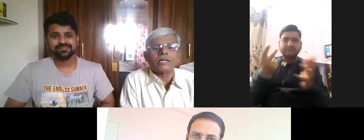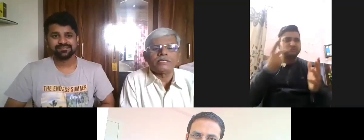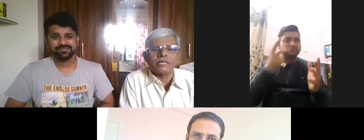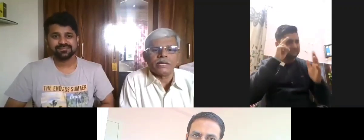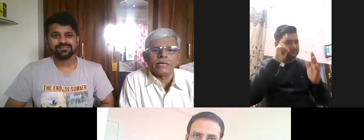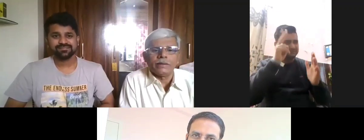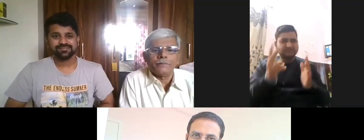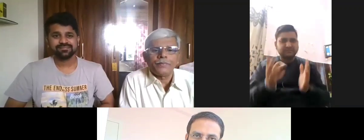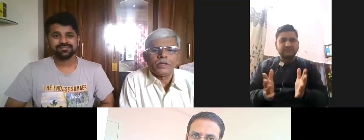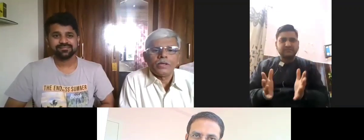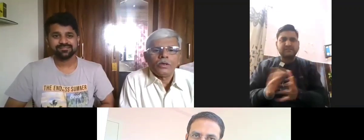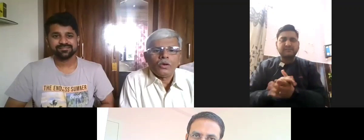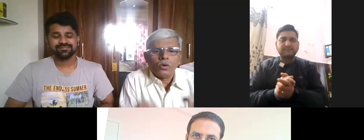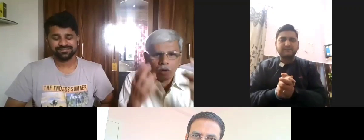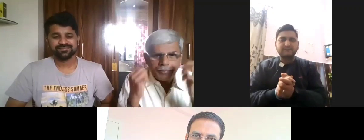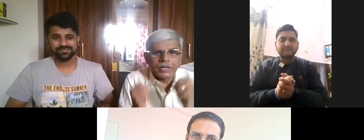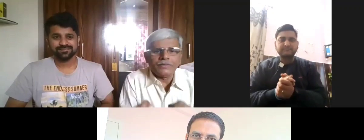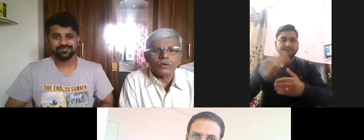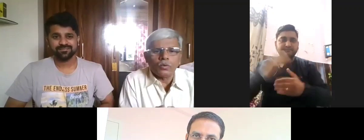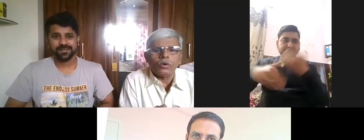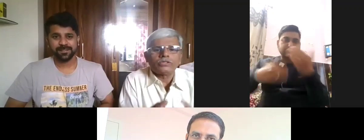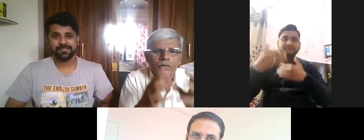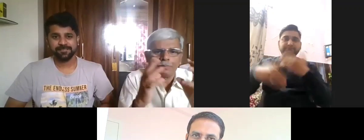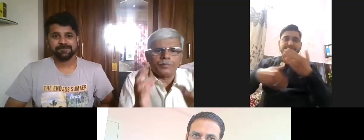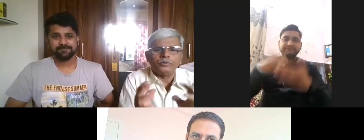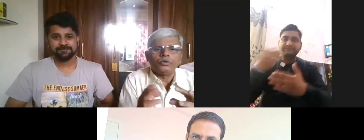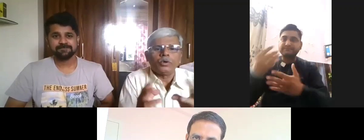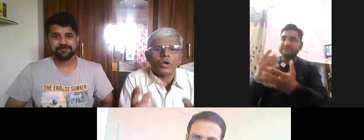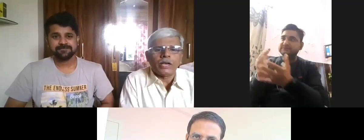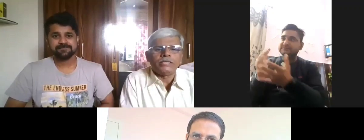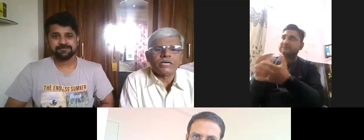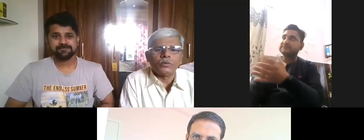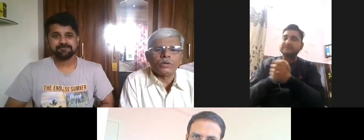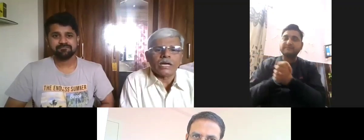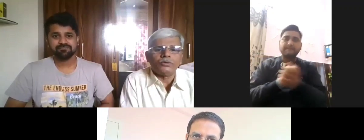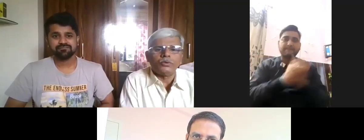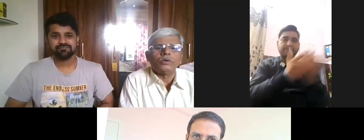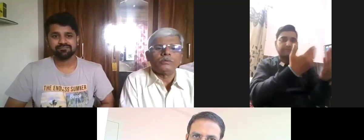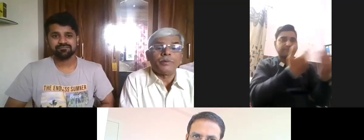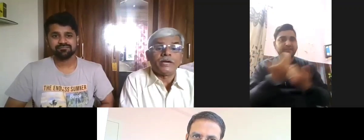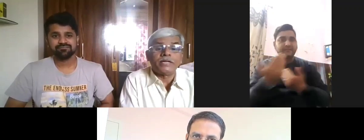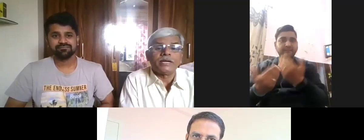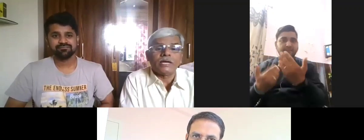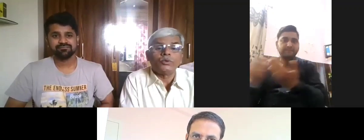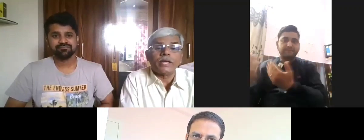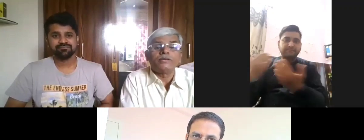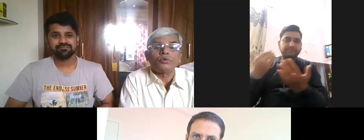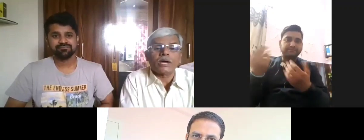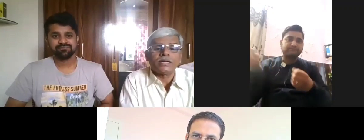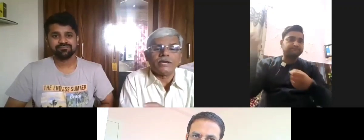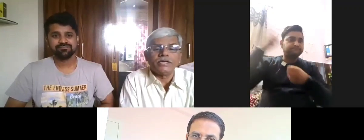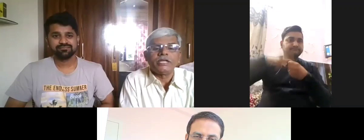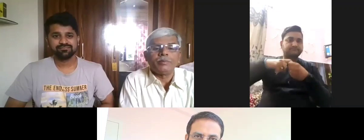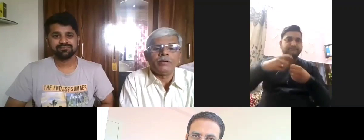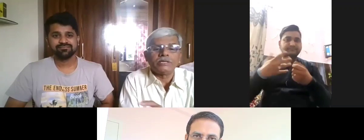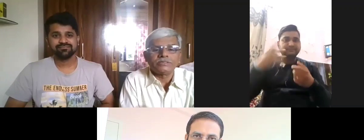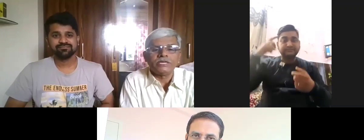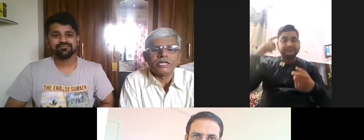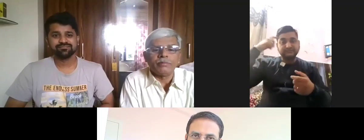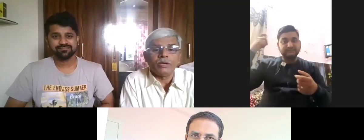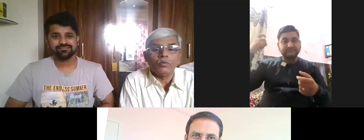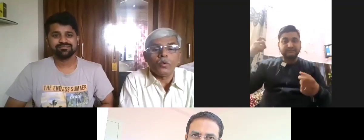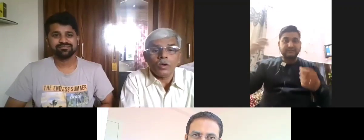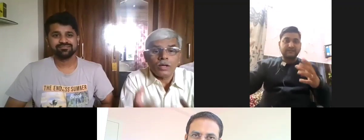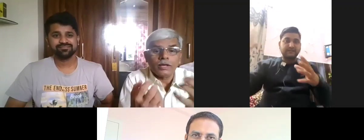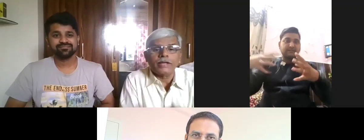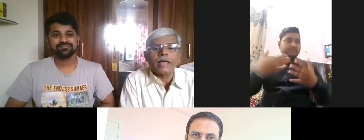अपने अंदर उतारते चले, अपने अंदर वो सब जो नॉलेज है उनका जो पेंटिंग का जो रह चुका था डिग्री में मास्टर